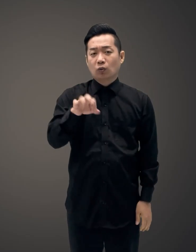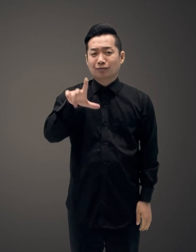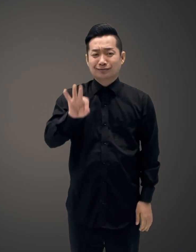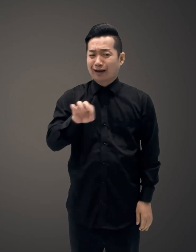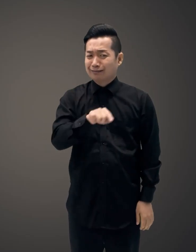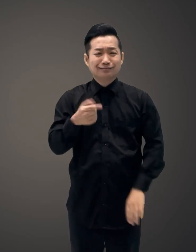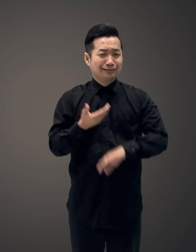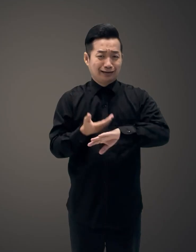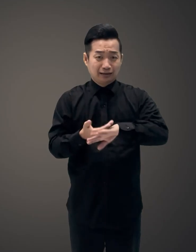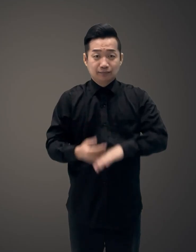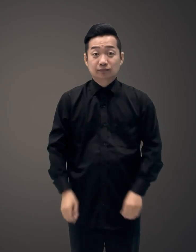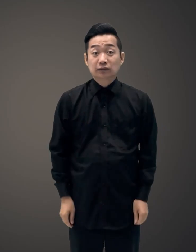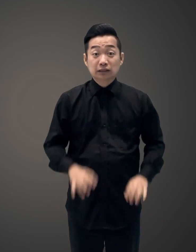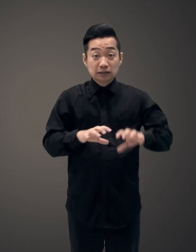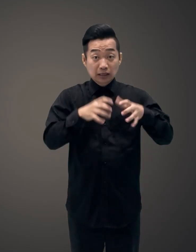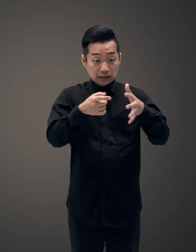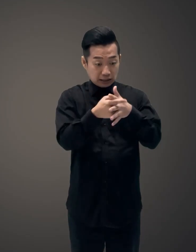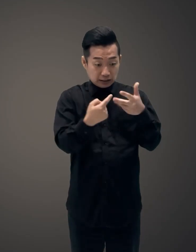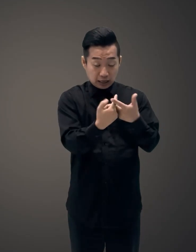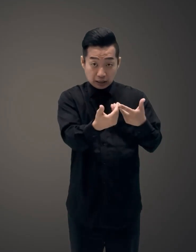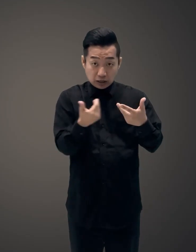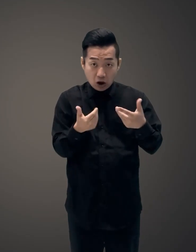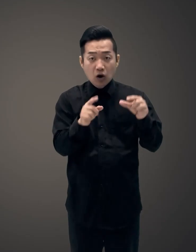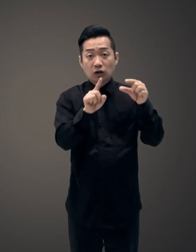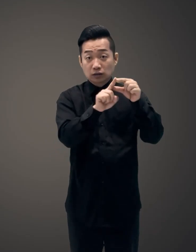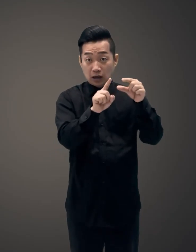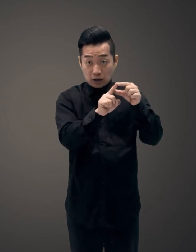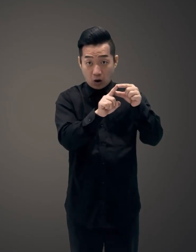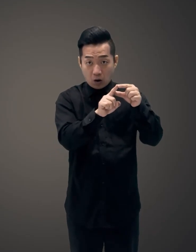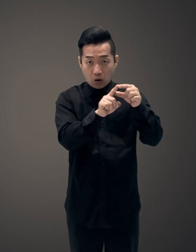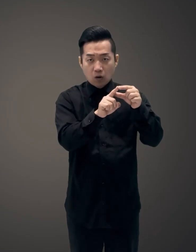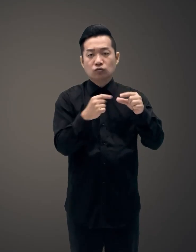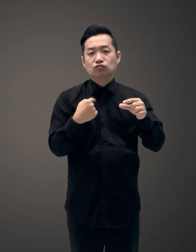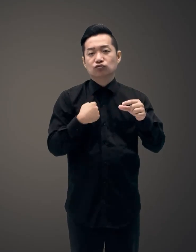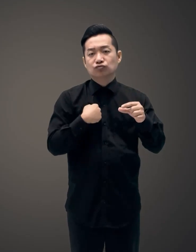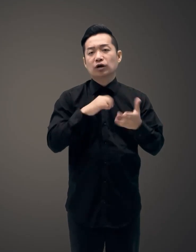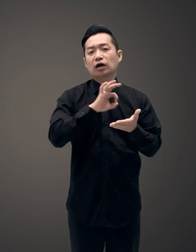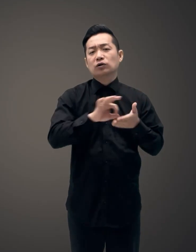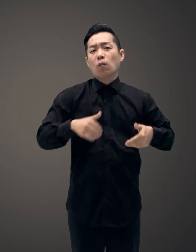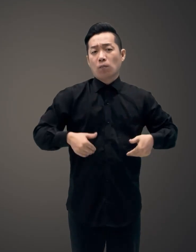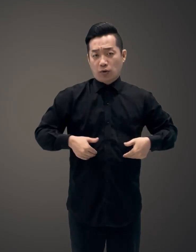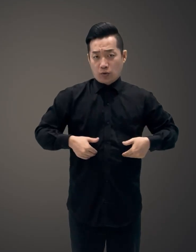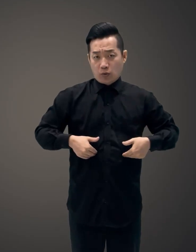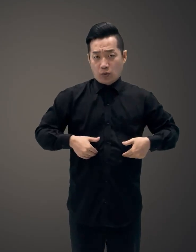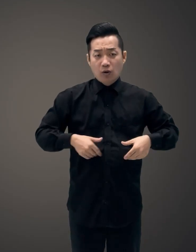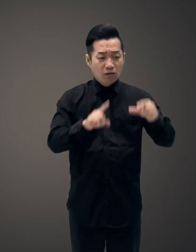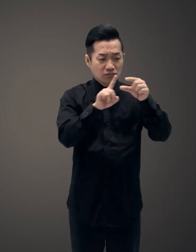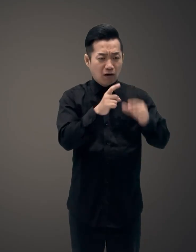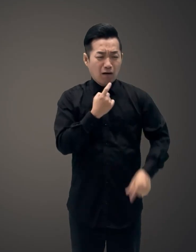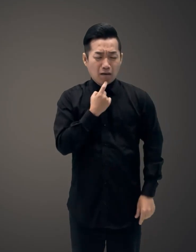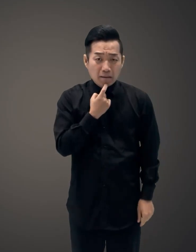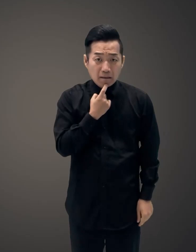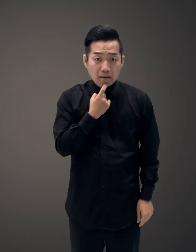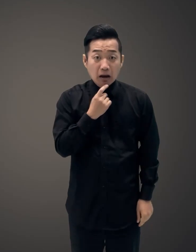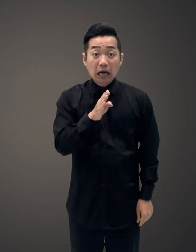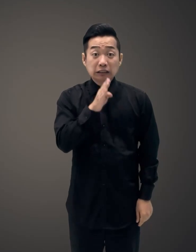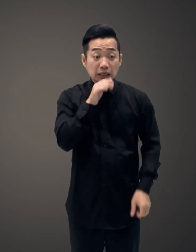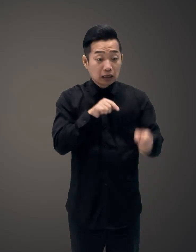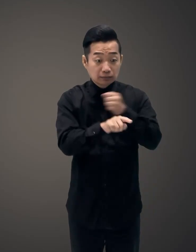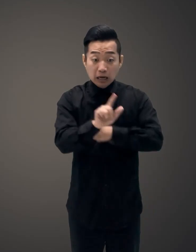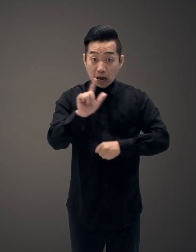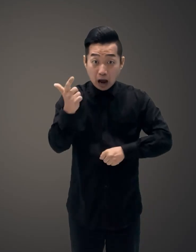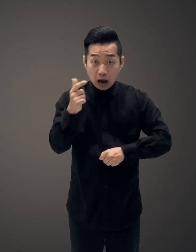셈이다. 세상을 이해하기 위해 낱말을 이용해야지. 낱말 자체에 집착해서 실제가 아닌